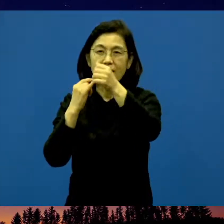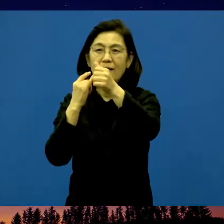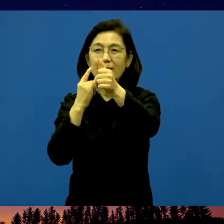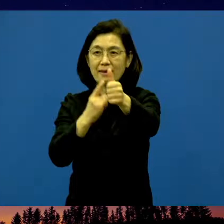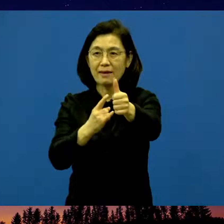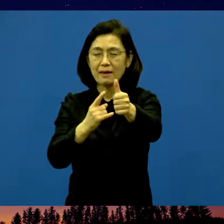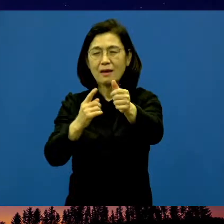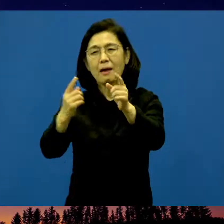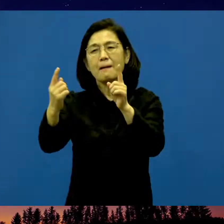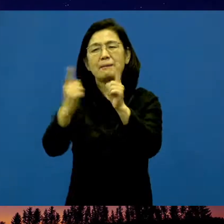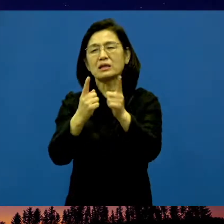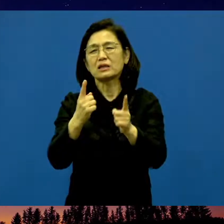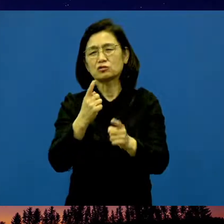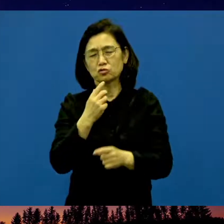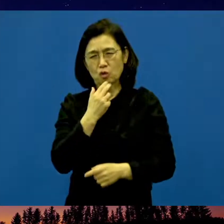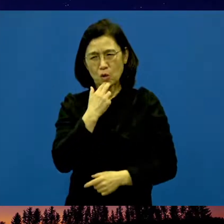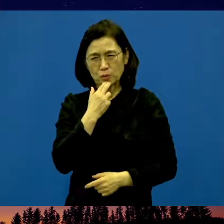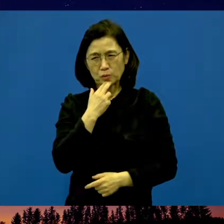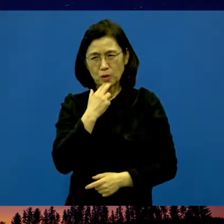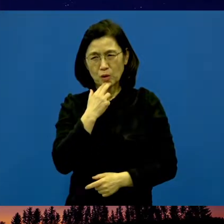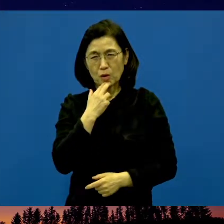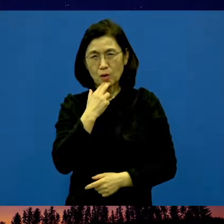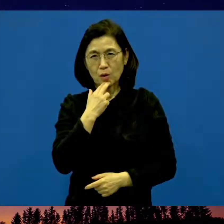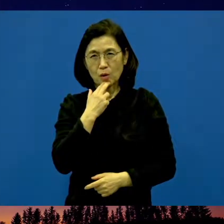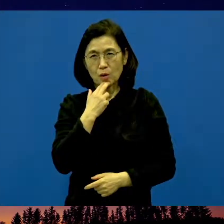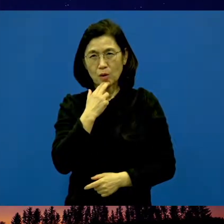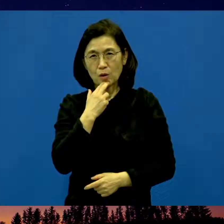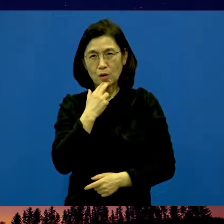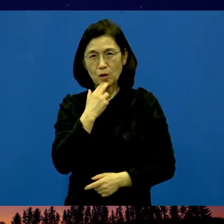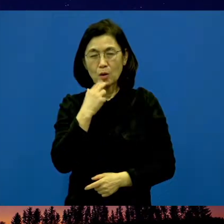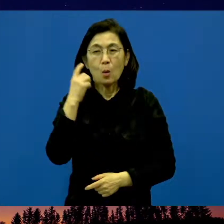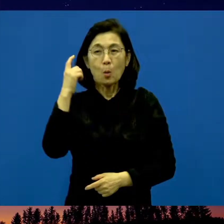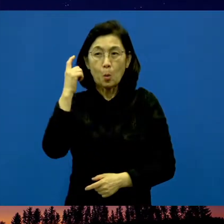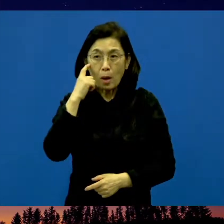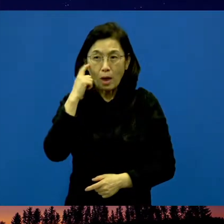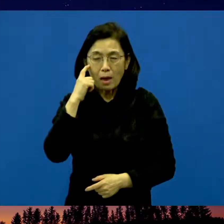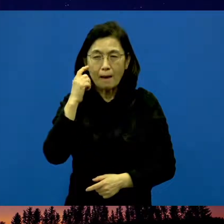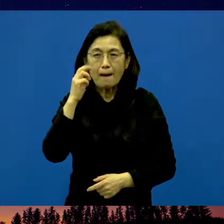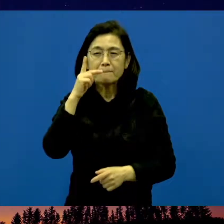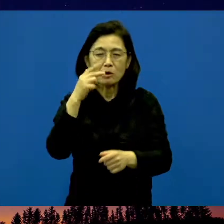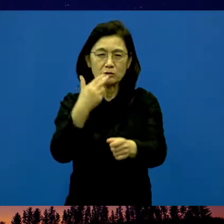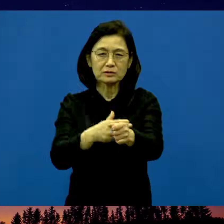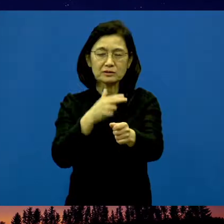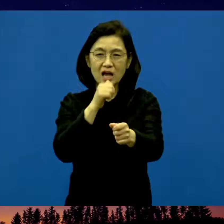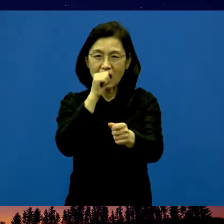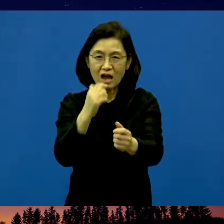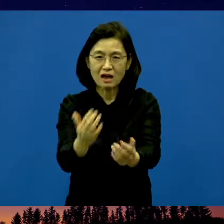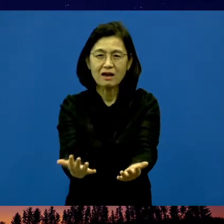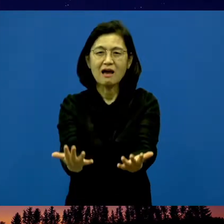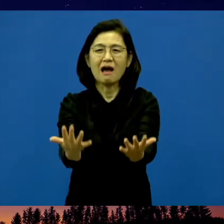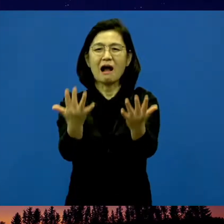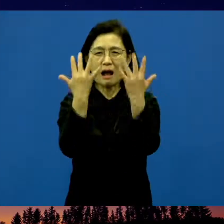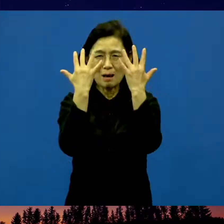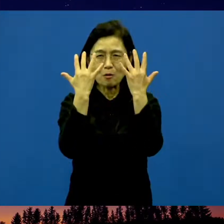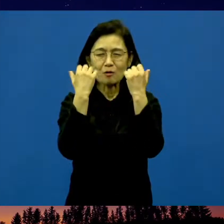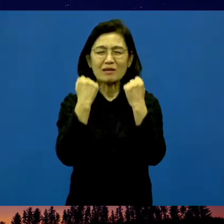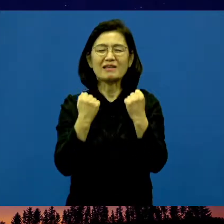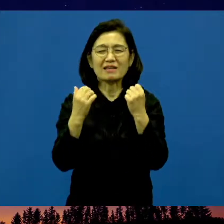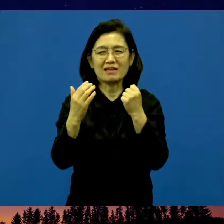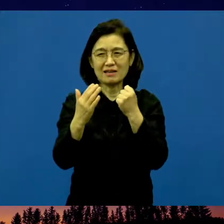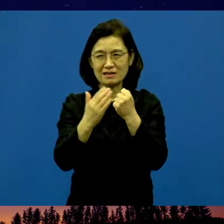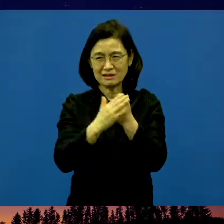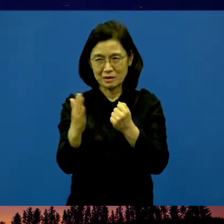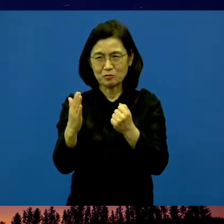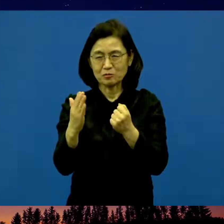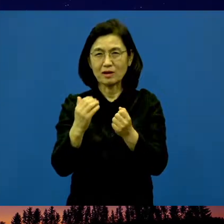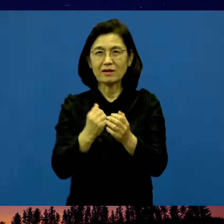만날 수 없는 지금 이 빌립보서는 바울이 감옥 안에서 빌립보 성도들을 향해서